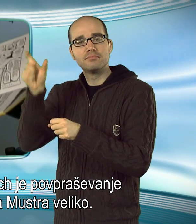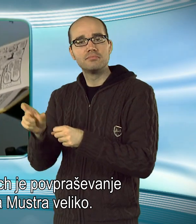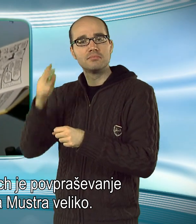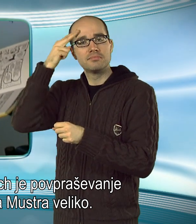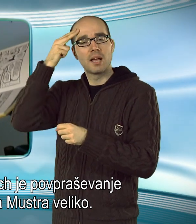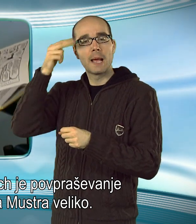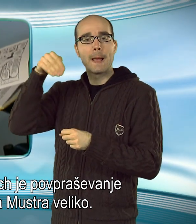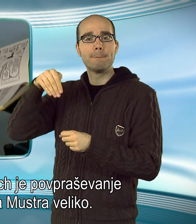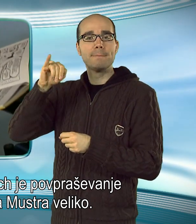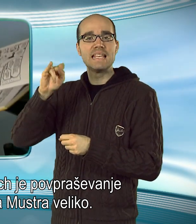veliko.